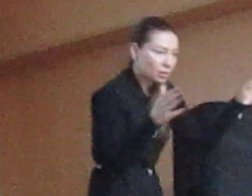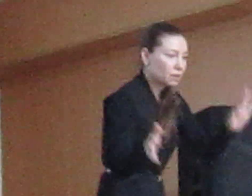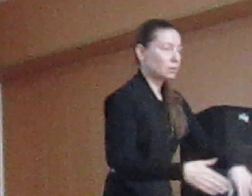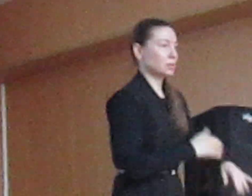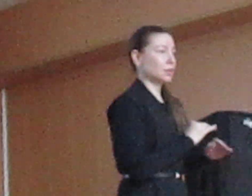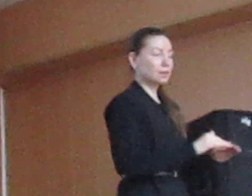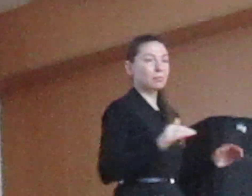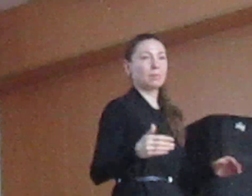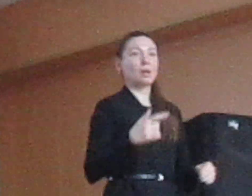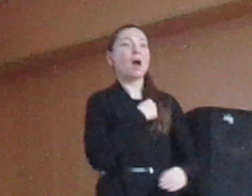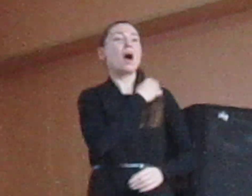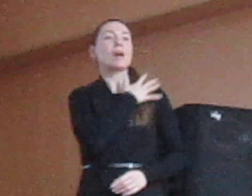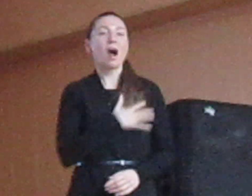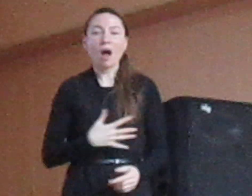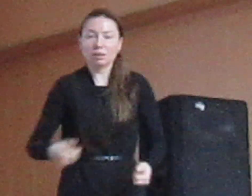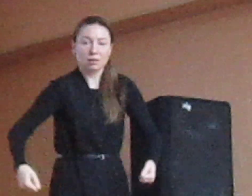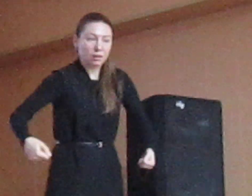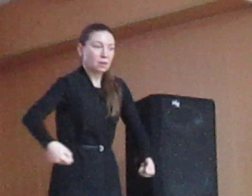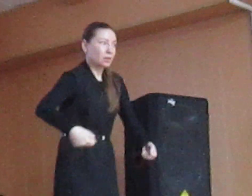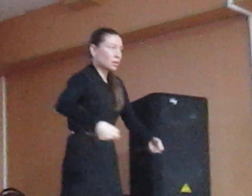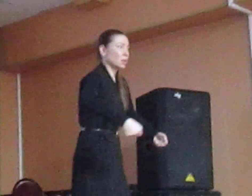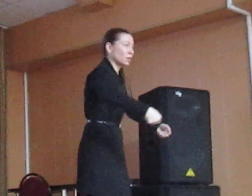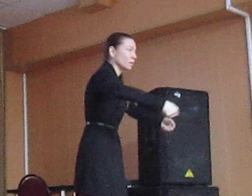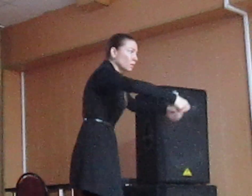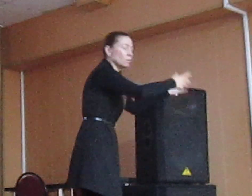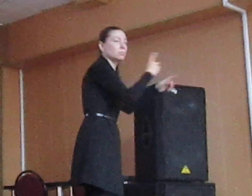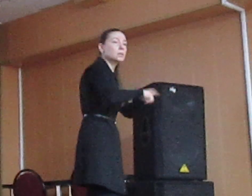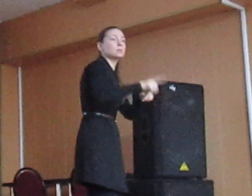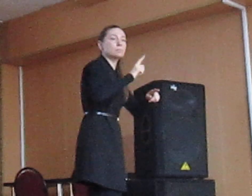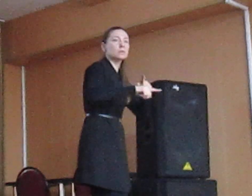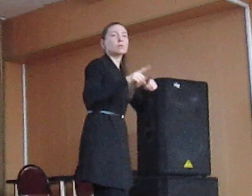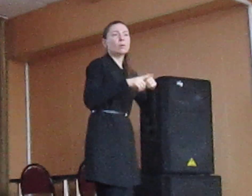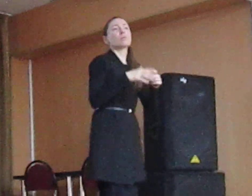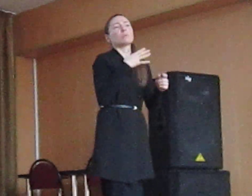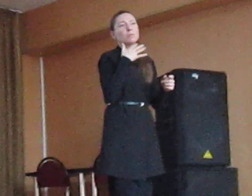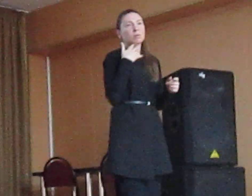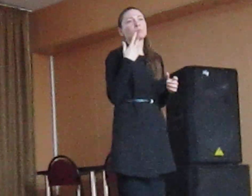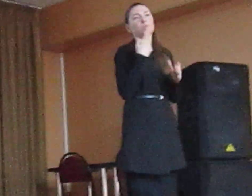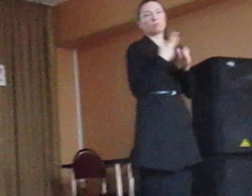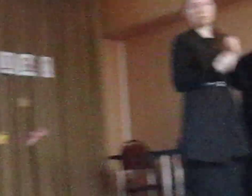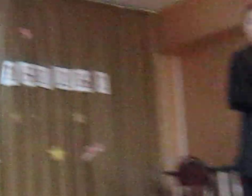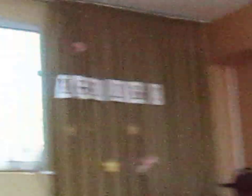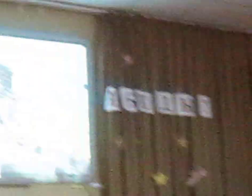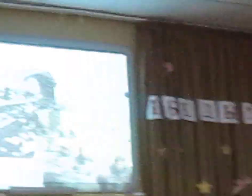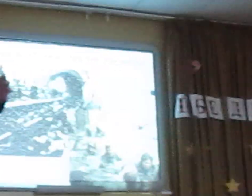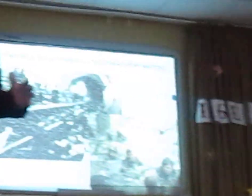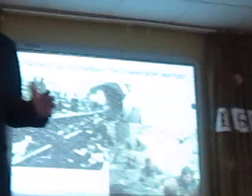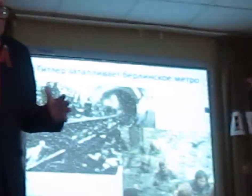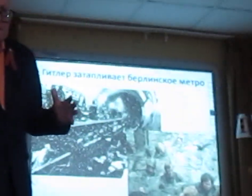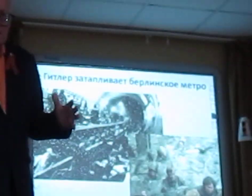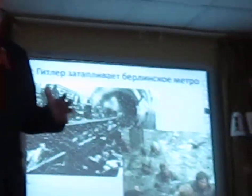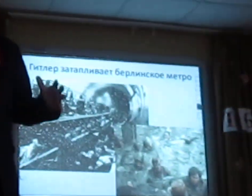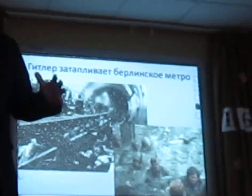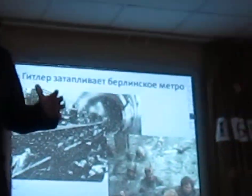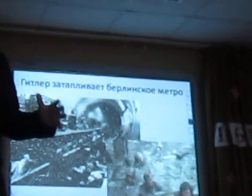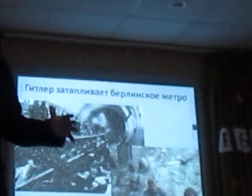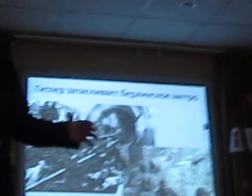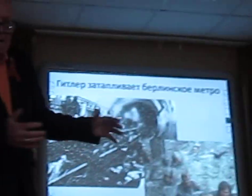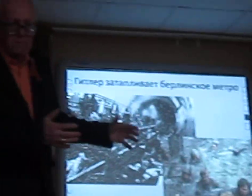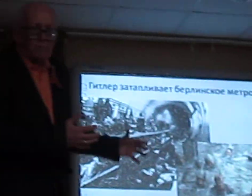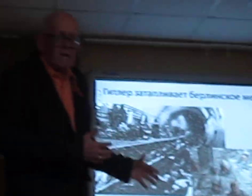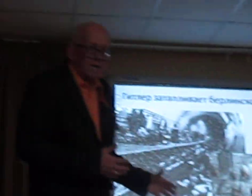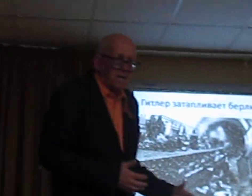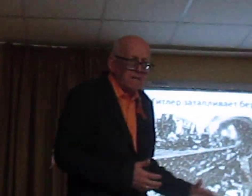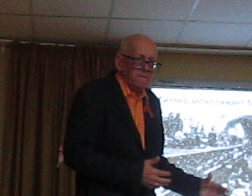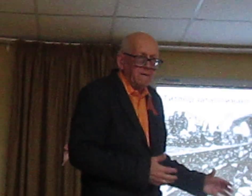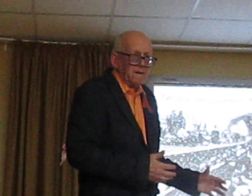с детьми выходить из берлинского метро. То есть там даже так получилось, друг друга перестали стрелять, и все друг другу